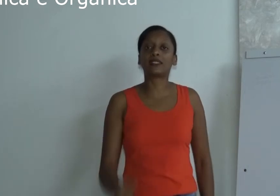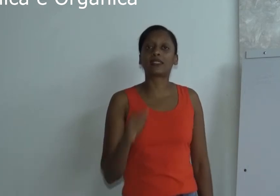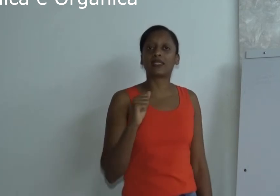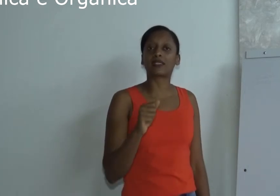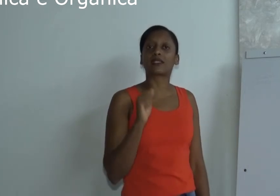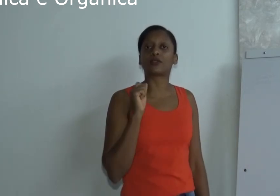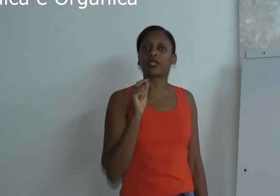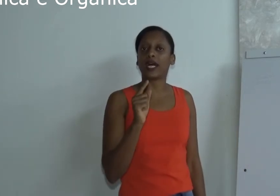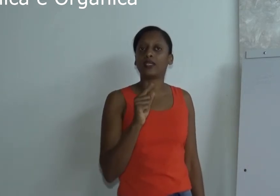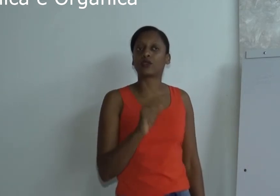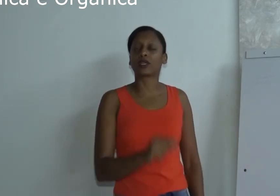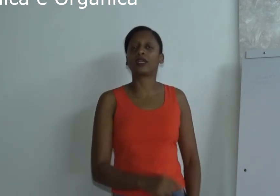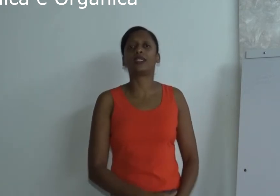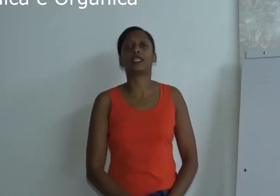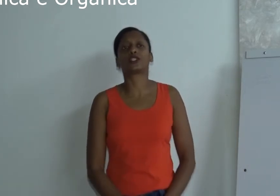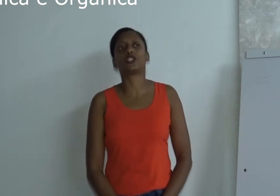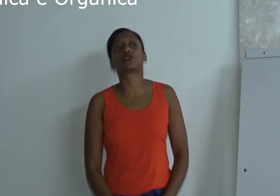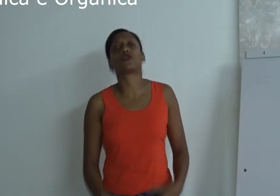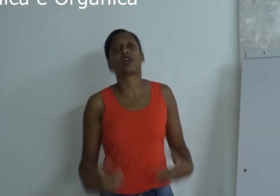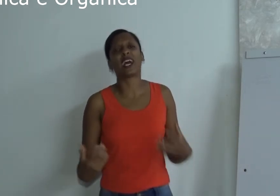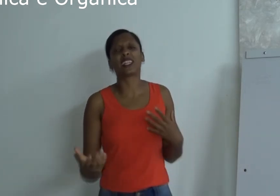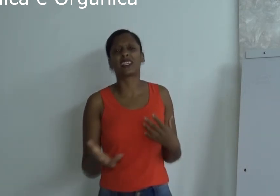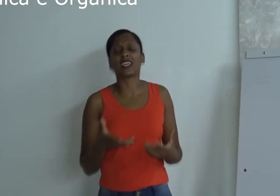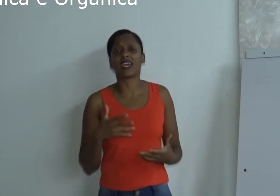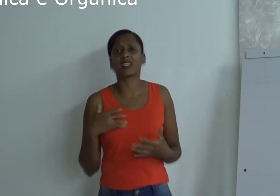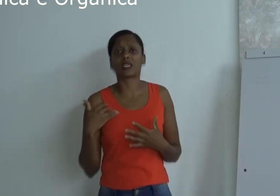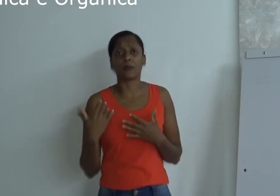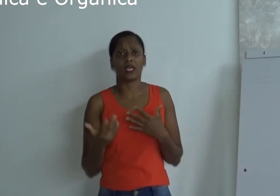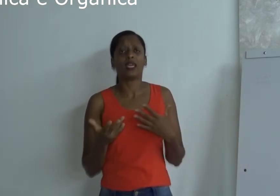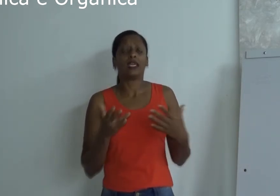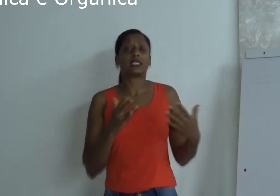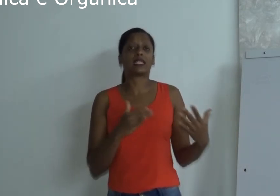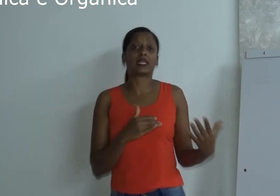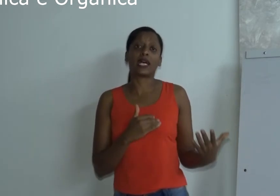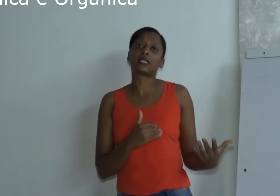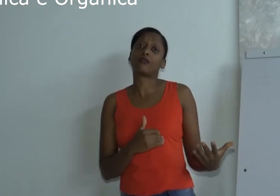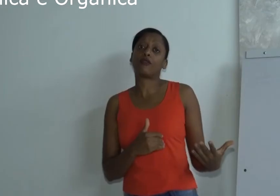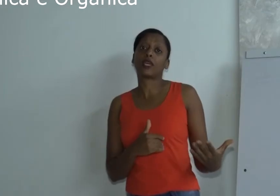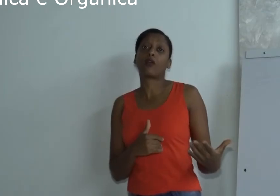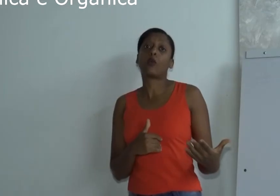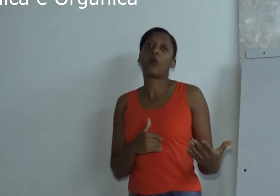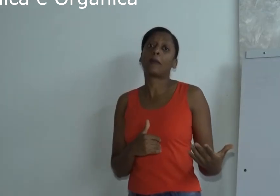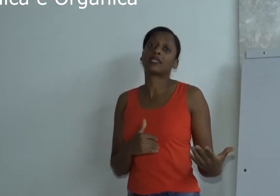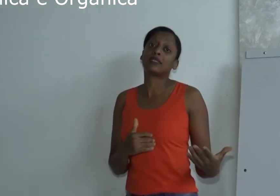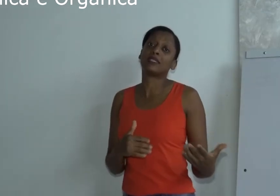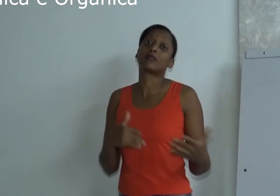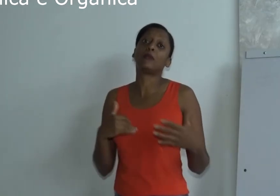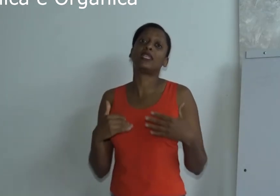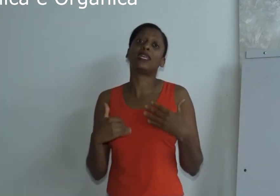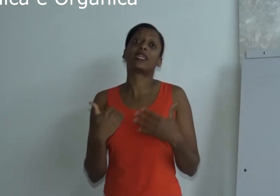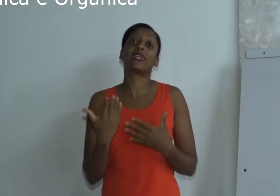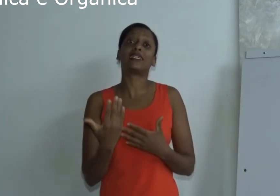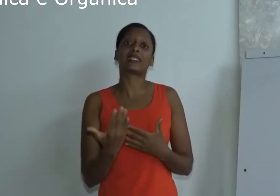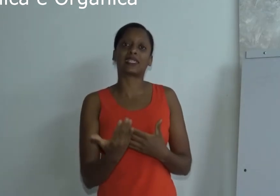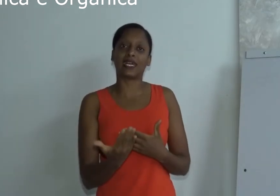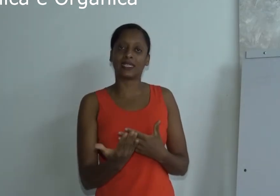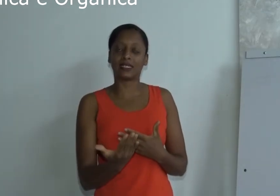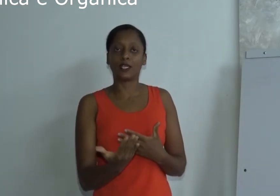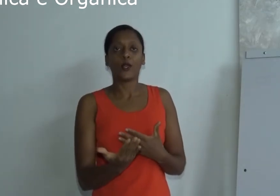matriz extracelular inorgânica, a gente fala que ela também se classifica como uma matriz mineralizada,